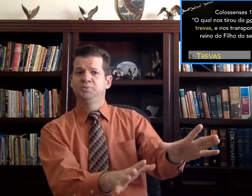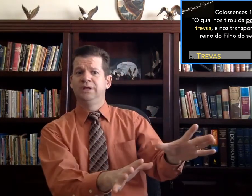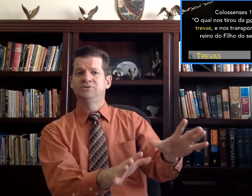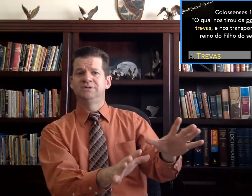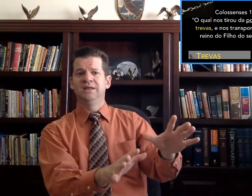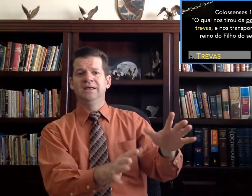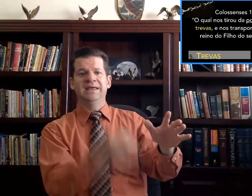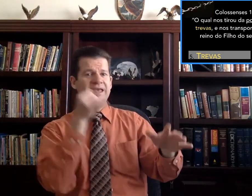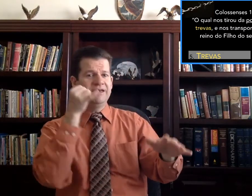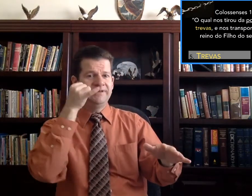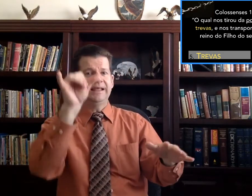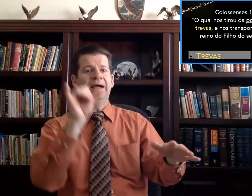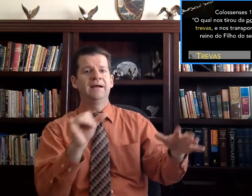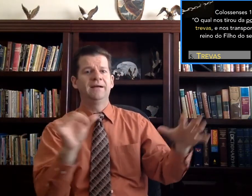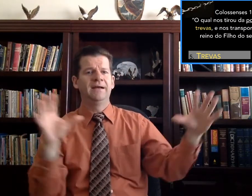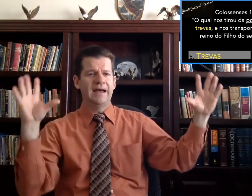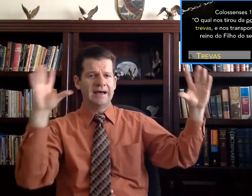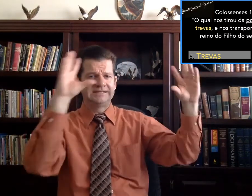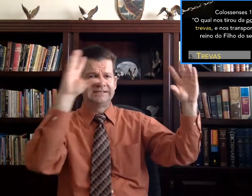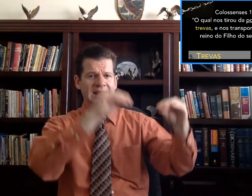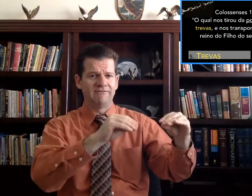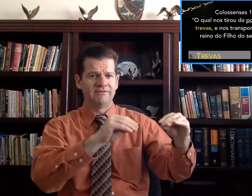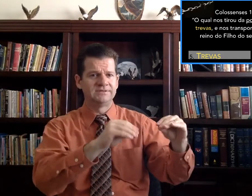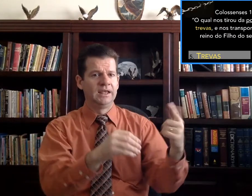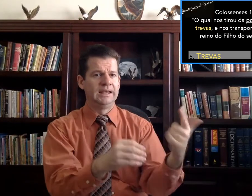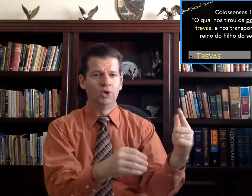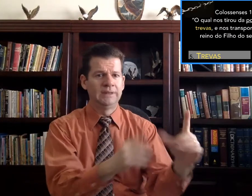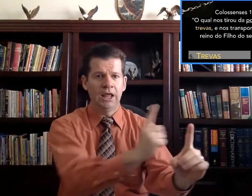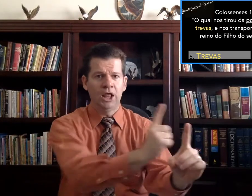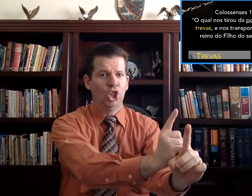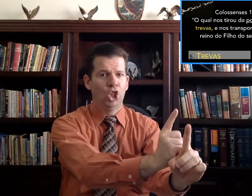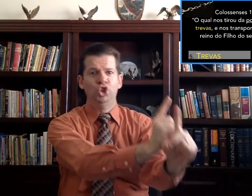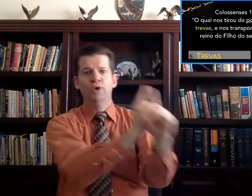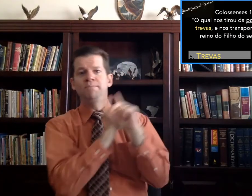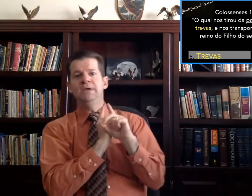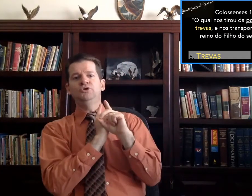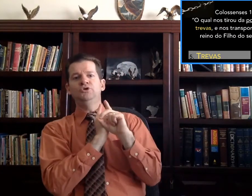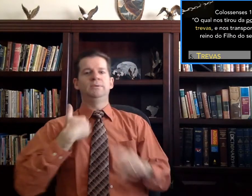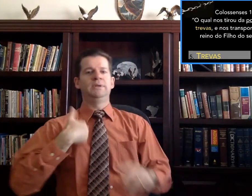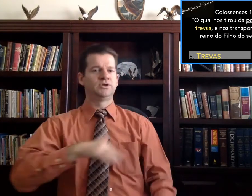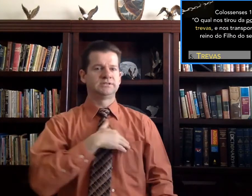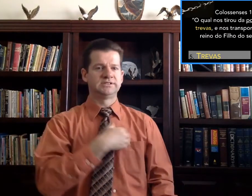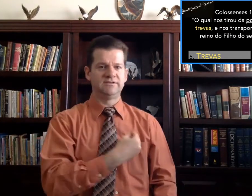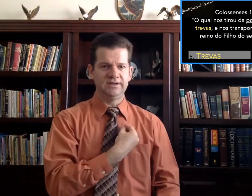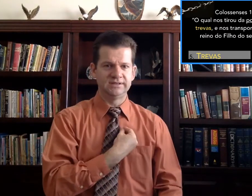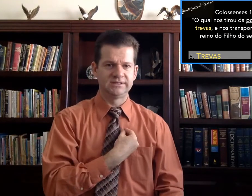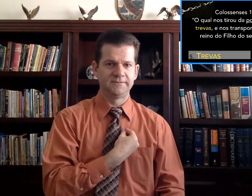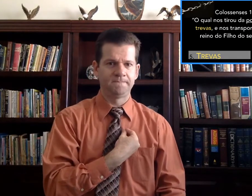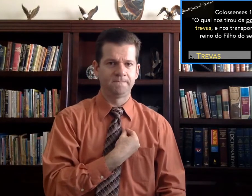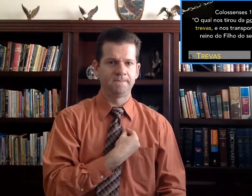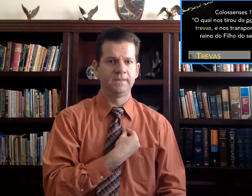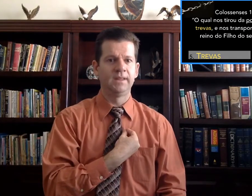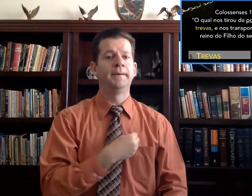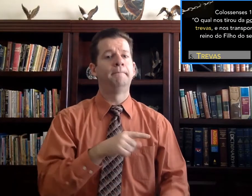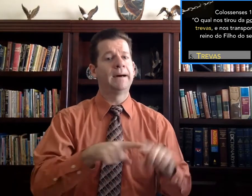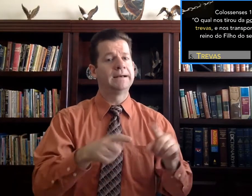podemos evitar as trevas, que não tem domínio sobre as nossas vidas. Mas